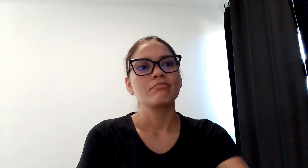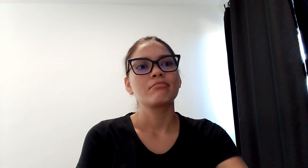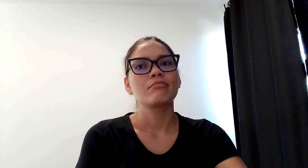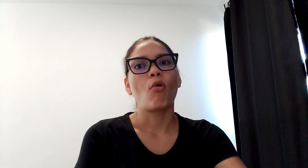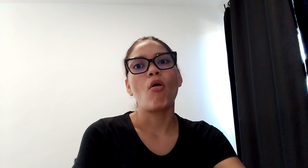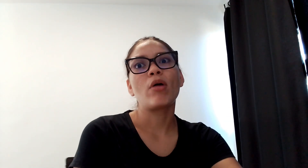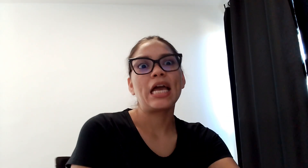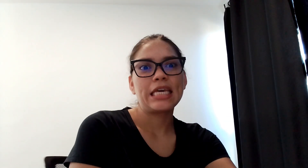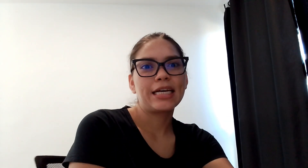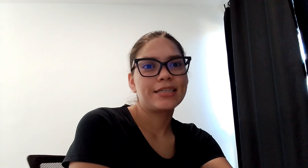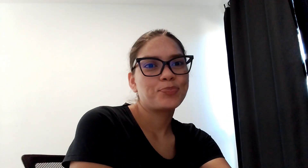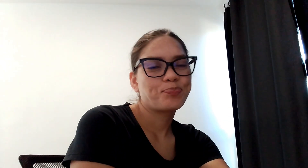Ou cair, né?